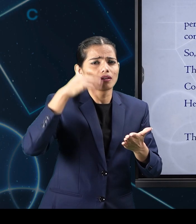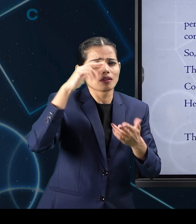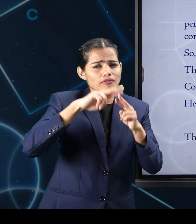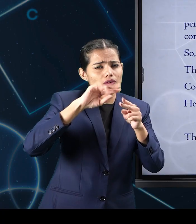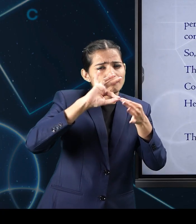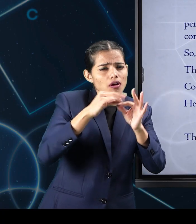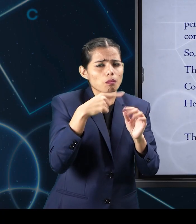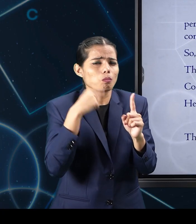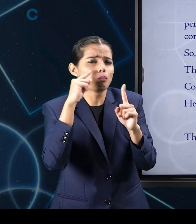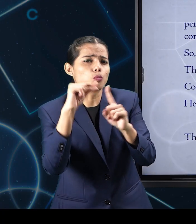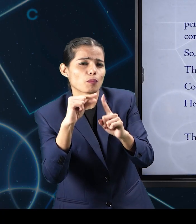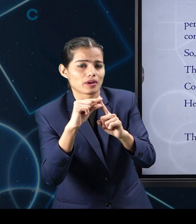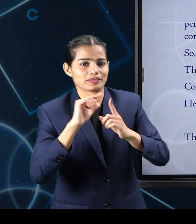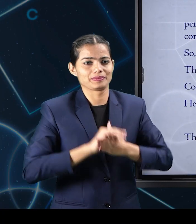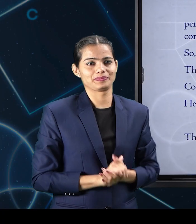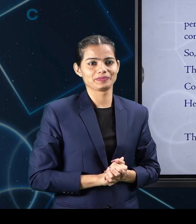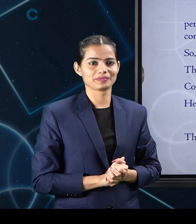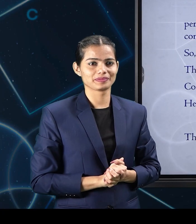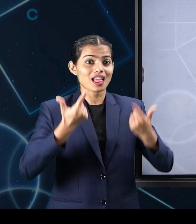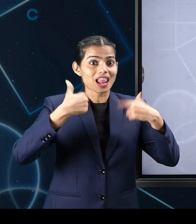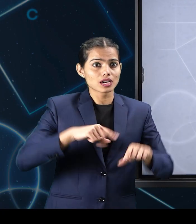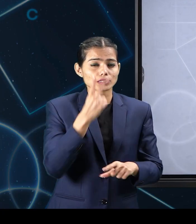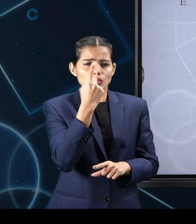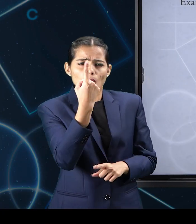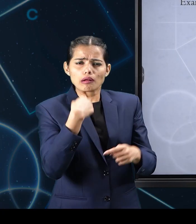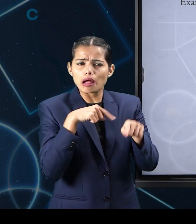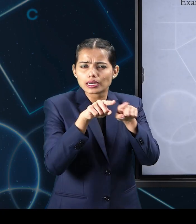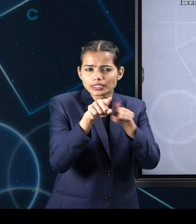इसलिए प्रमेय सिद्ध होता है। उदाहरण,